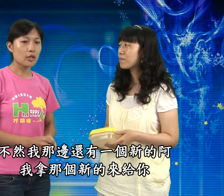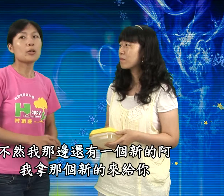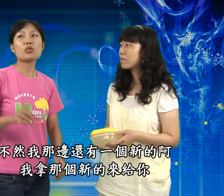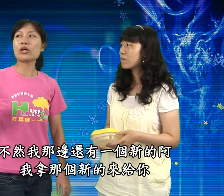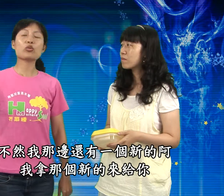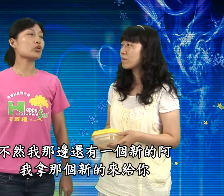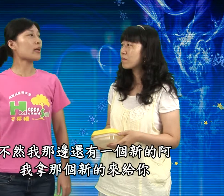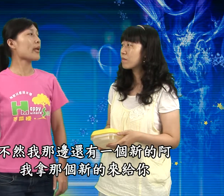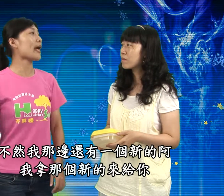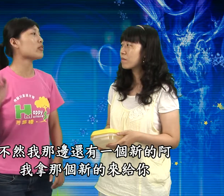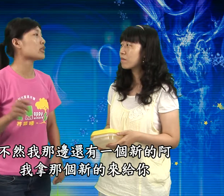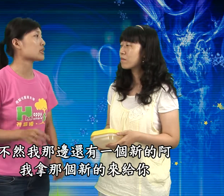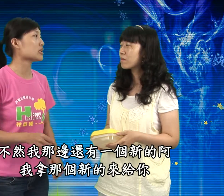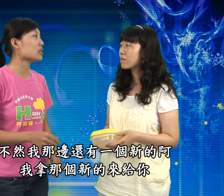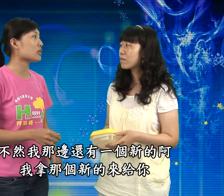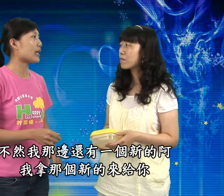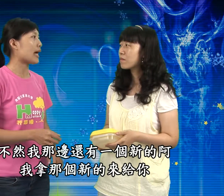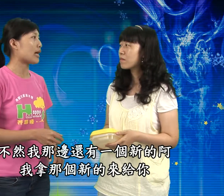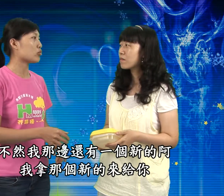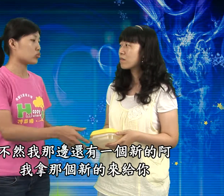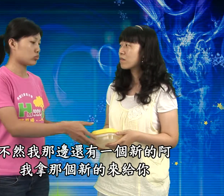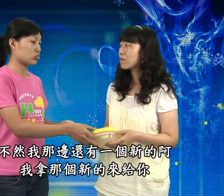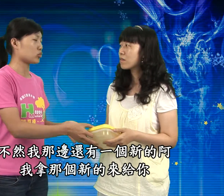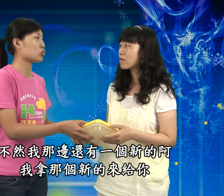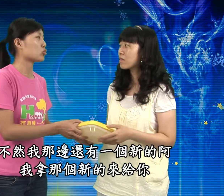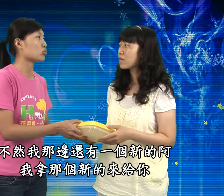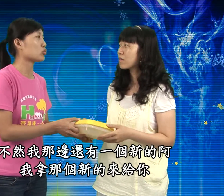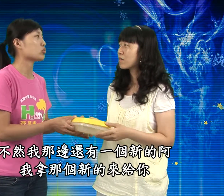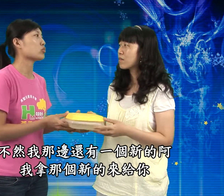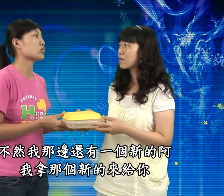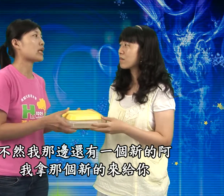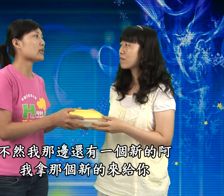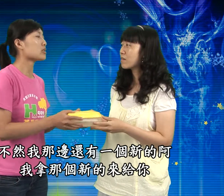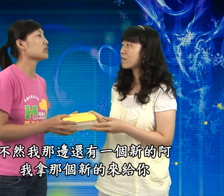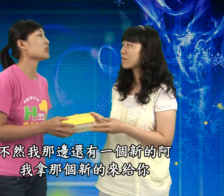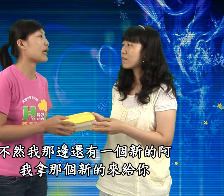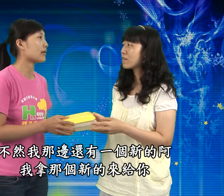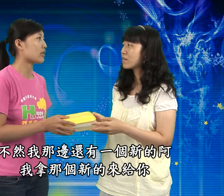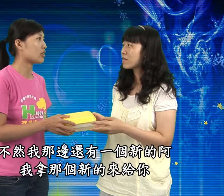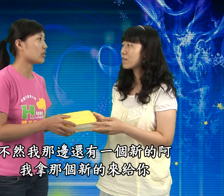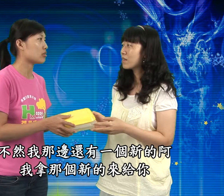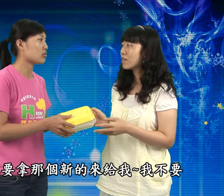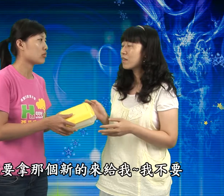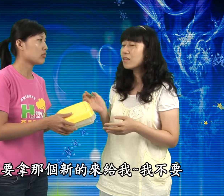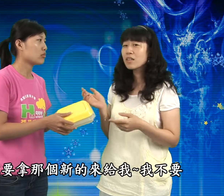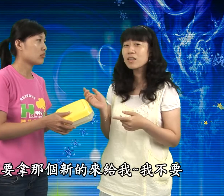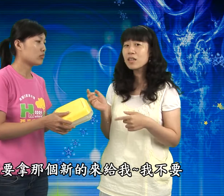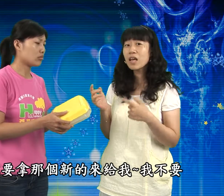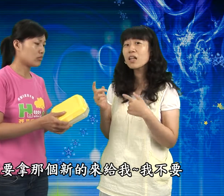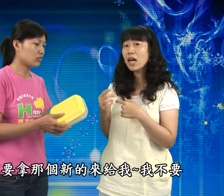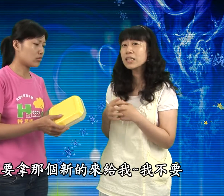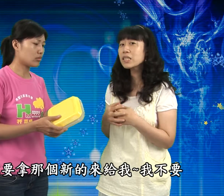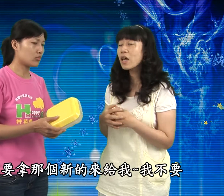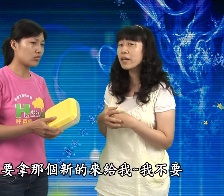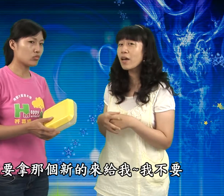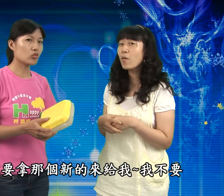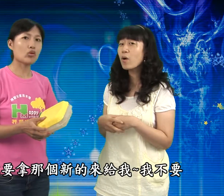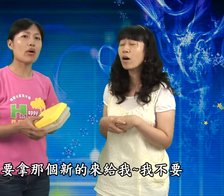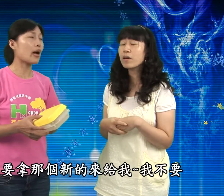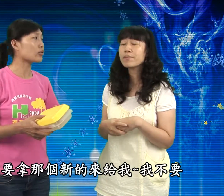不然我那边还有一个新的啦，我拿那个新的来给你。 你要拿新来给我？ 对啊，对